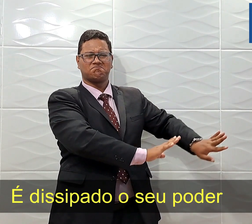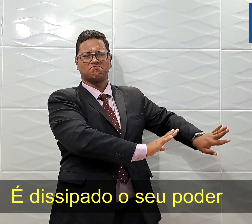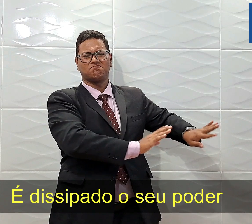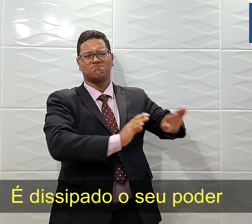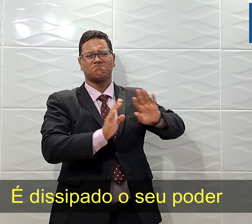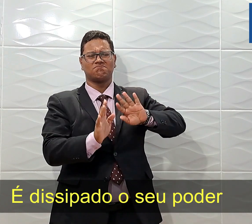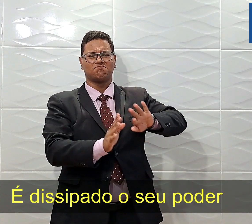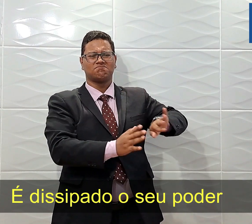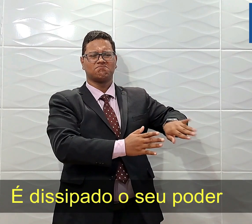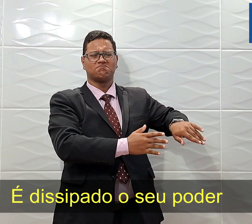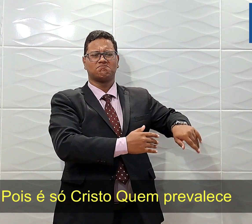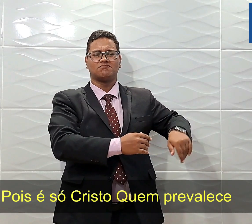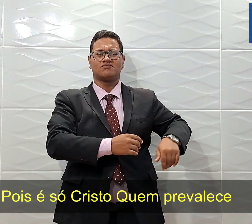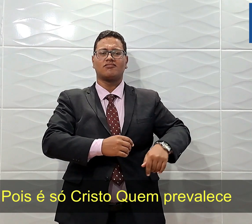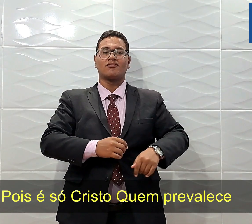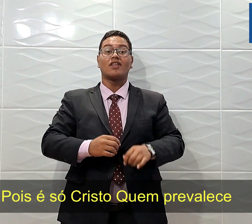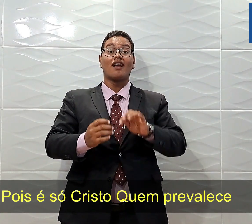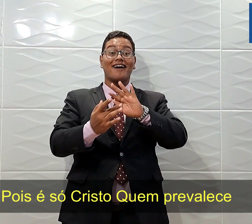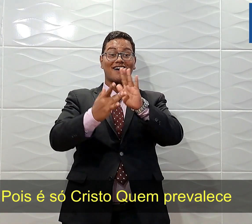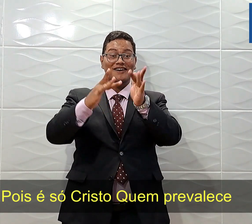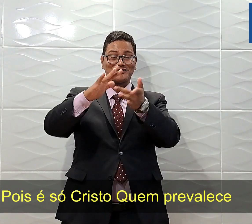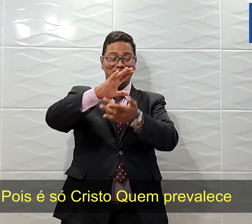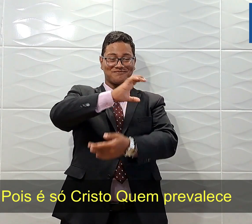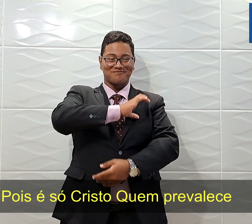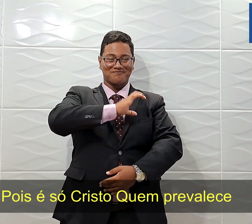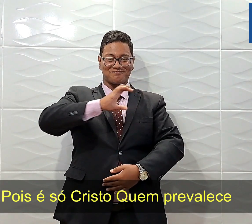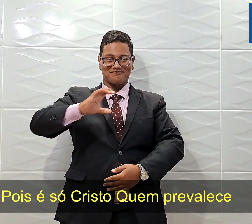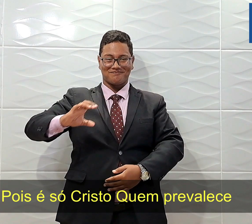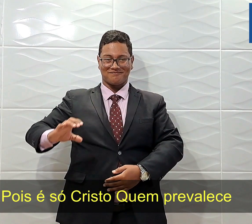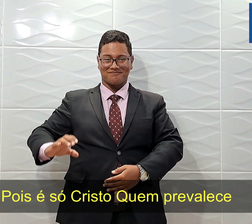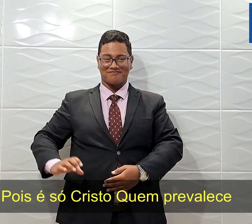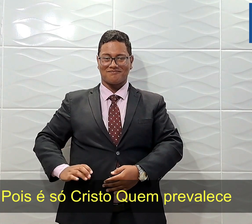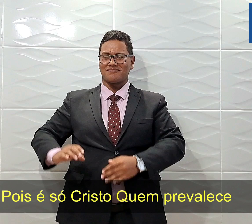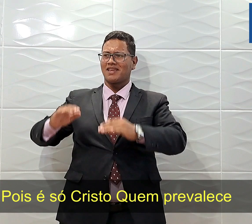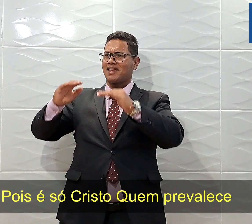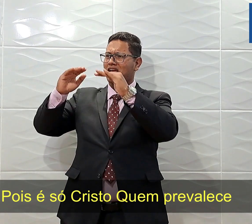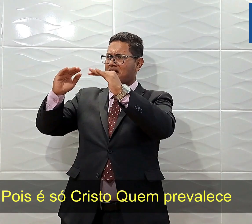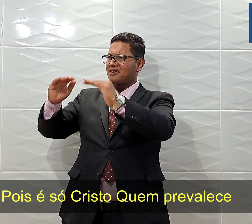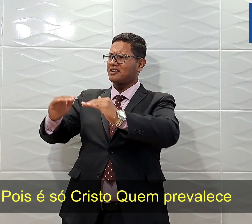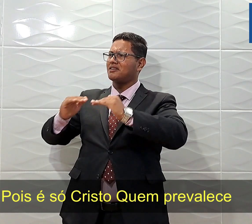Pois é só Cristo, quem